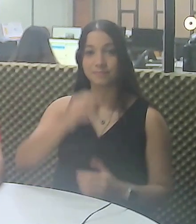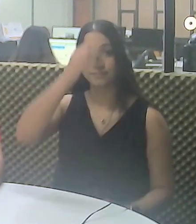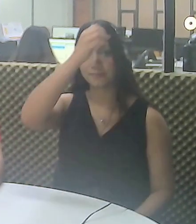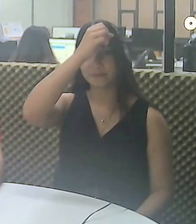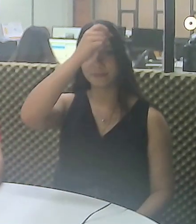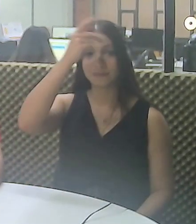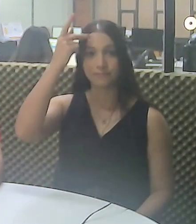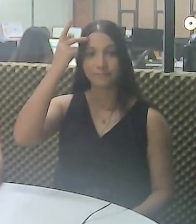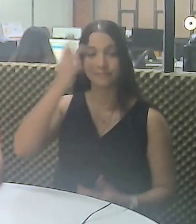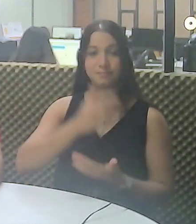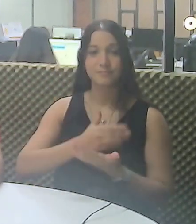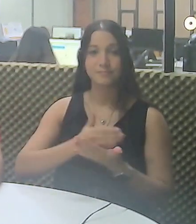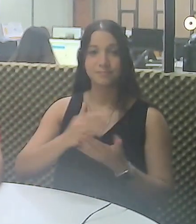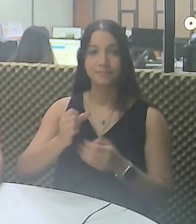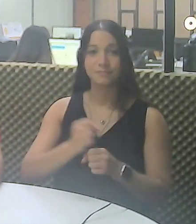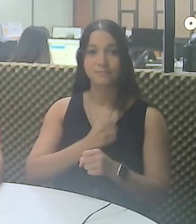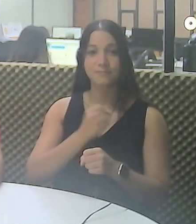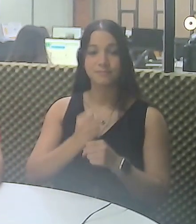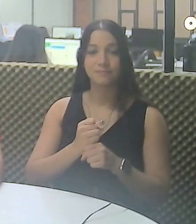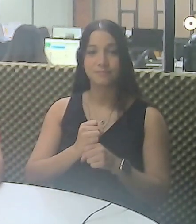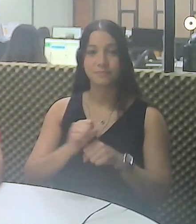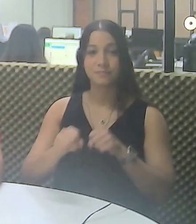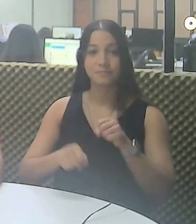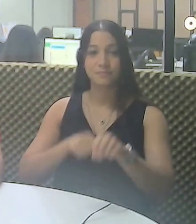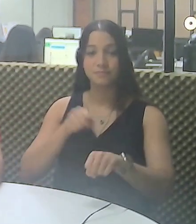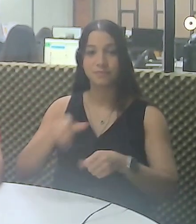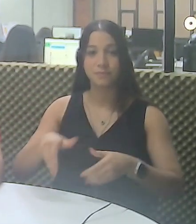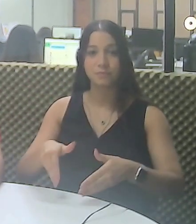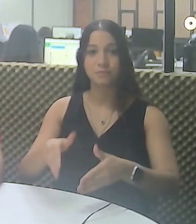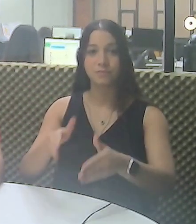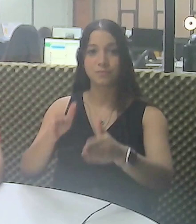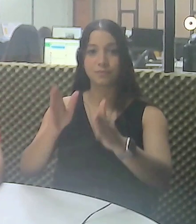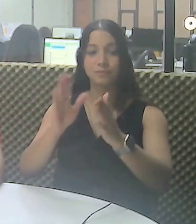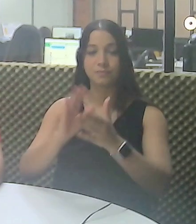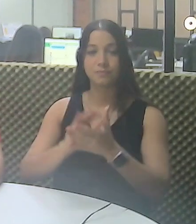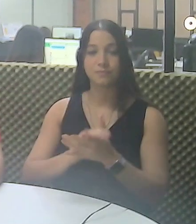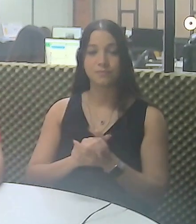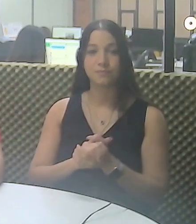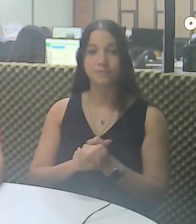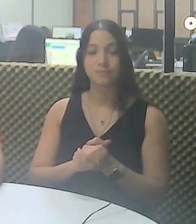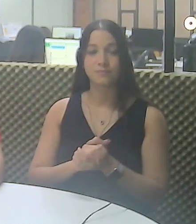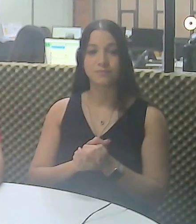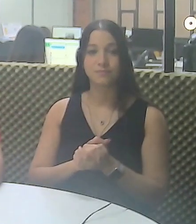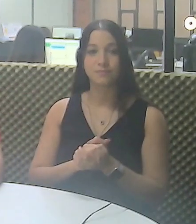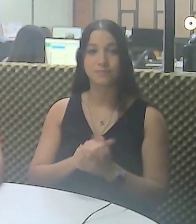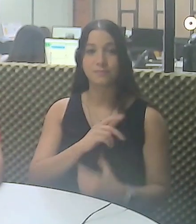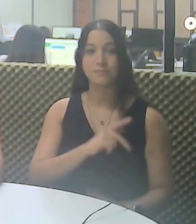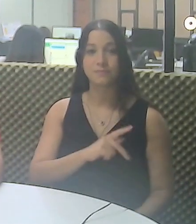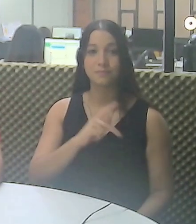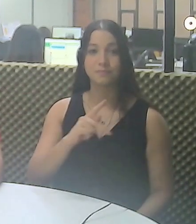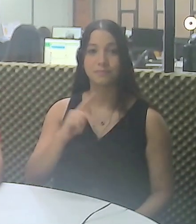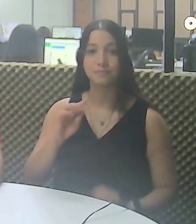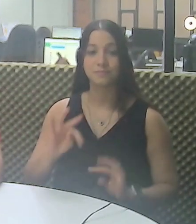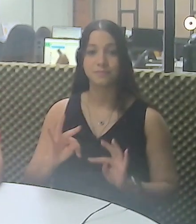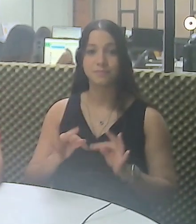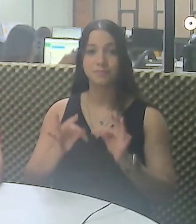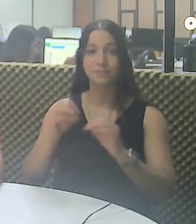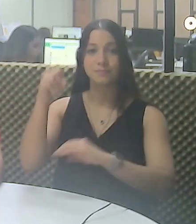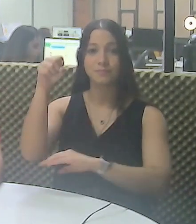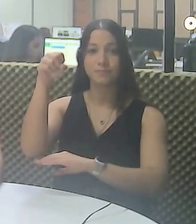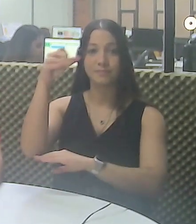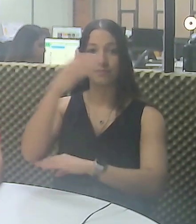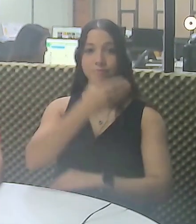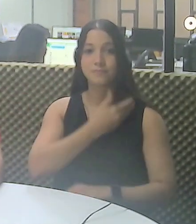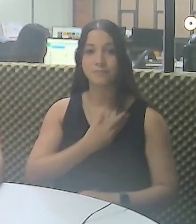Prefeitura inicia obras para ampliação da malha cicloviária na cidade. PPP moderniza a iluminação pública